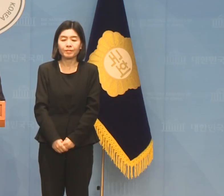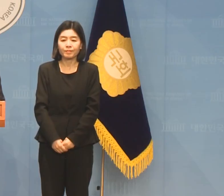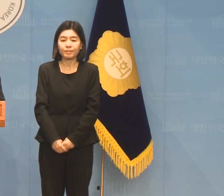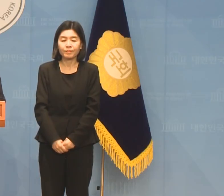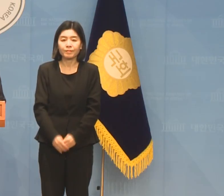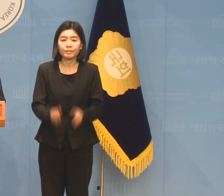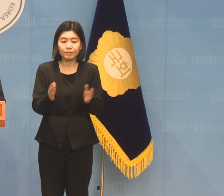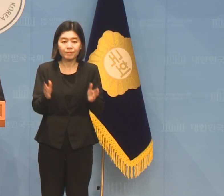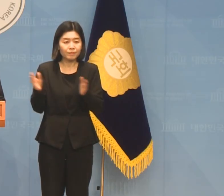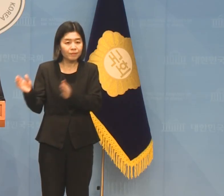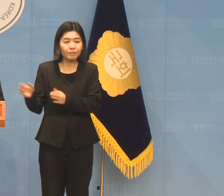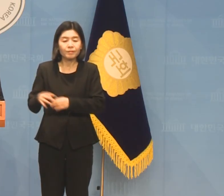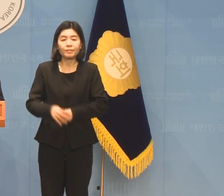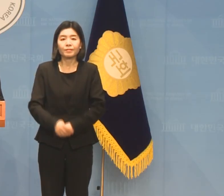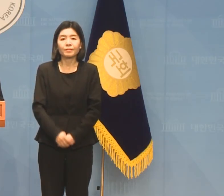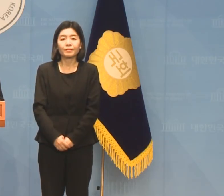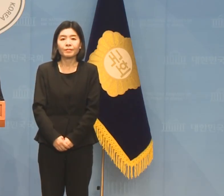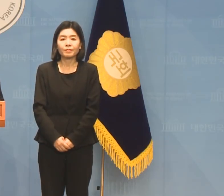다음 논평입니다.